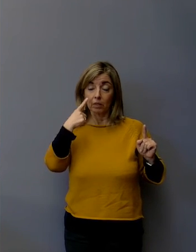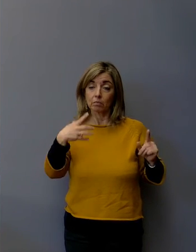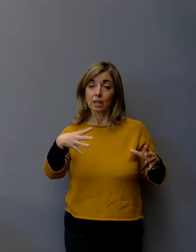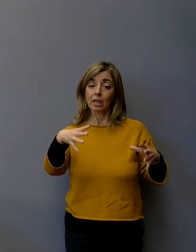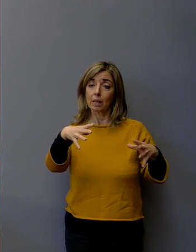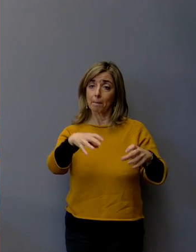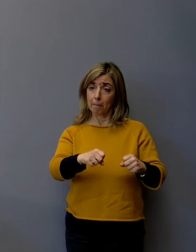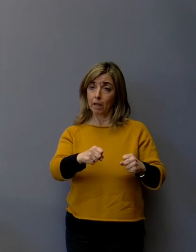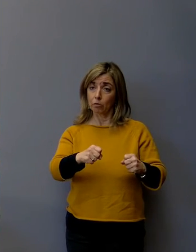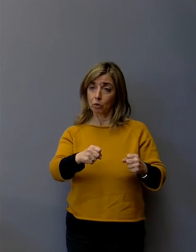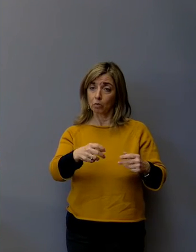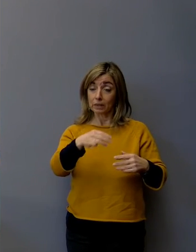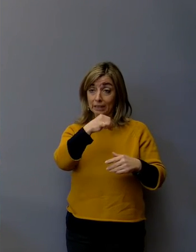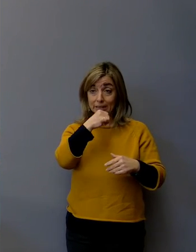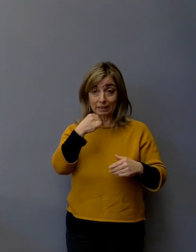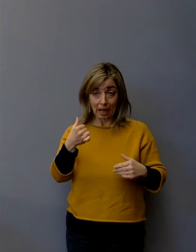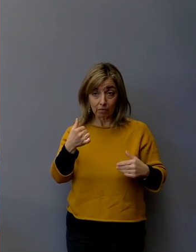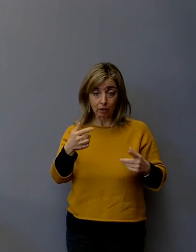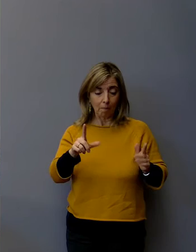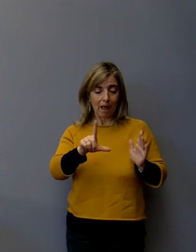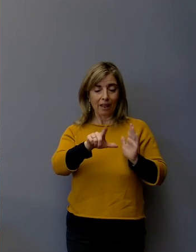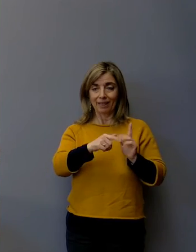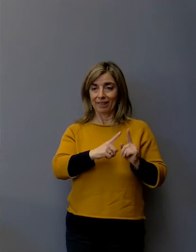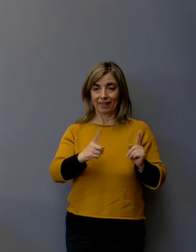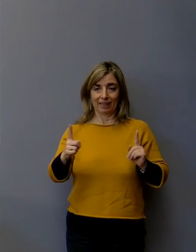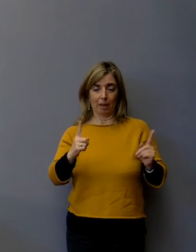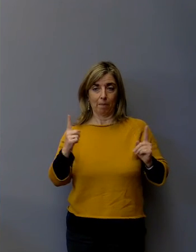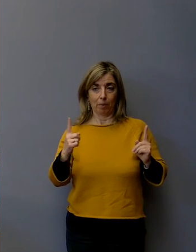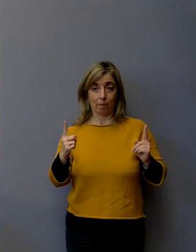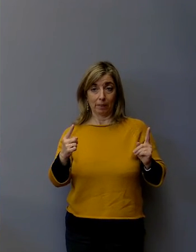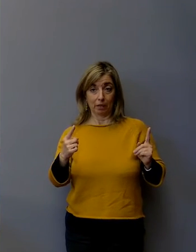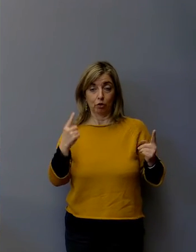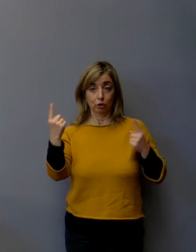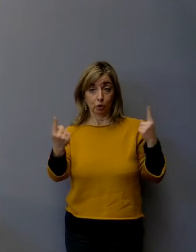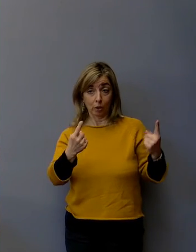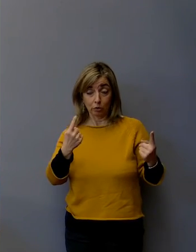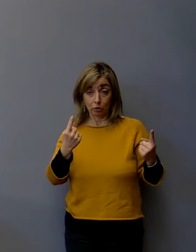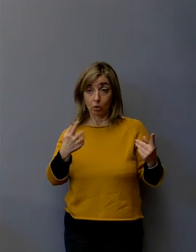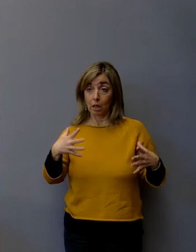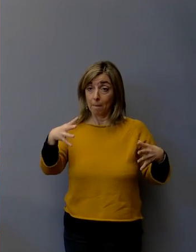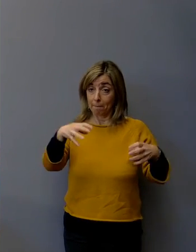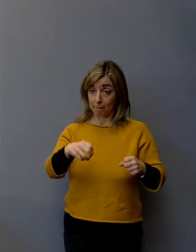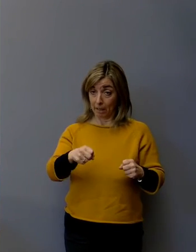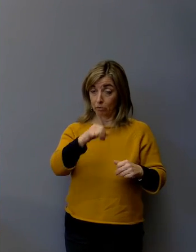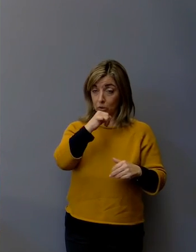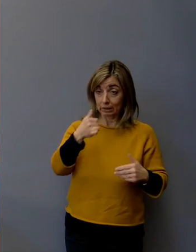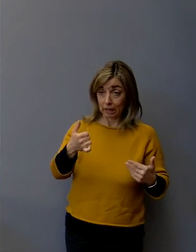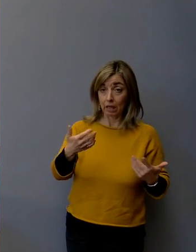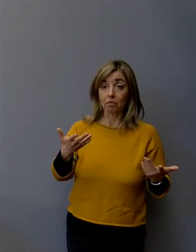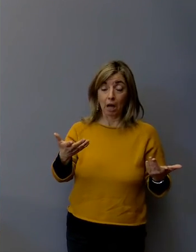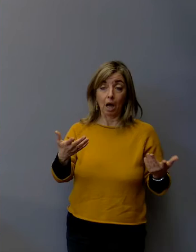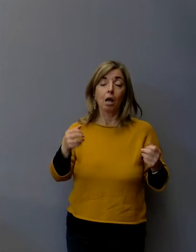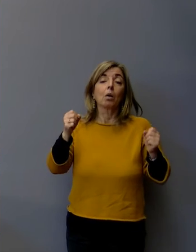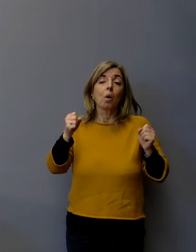serve ancora per i tempi se cambiano i tempi deve cambiare la visione deve cambiare la strategia o meno potrebbe cambiare visione o potrebbe